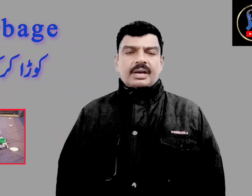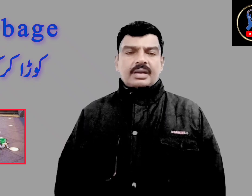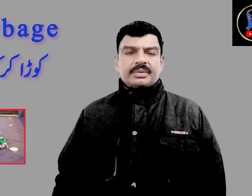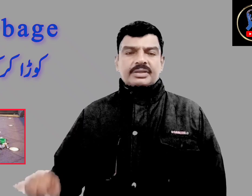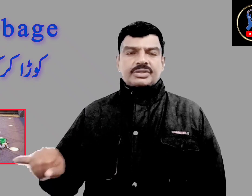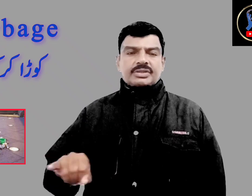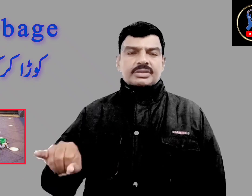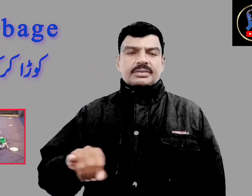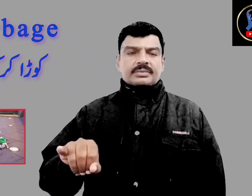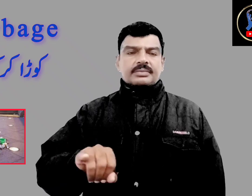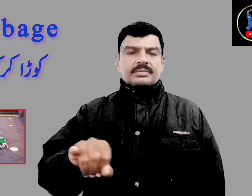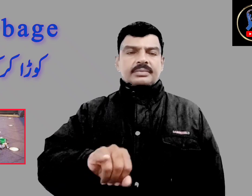गार्बेज,